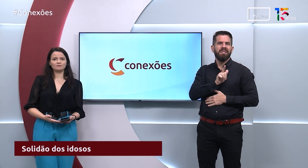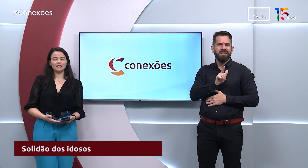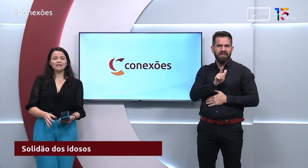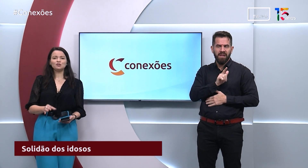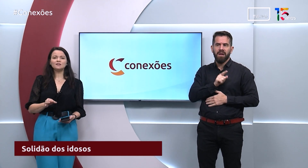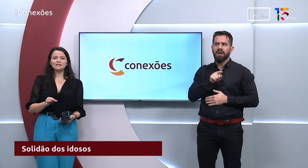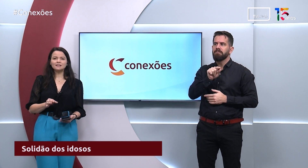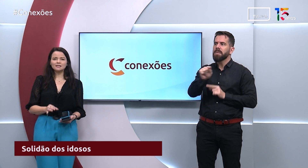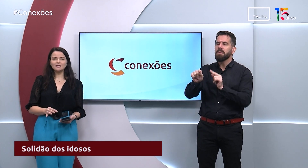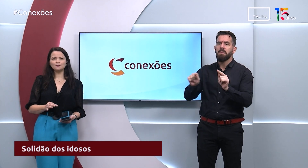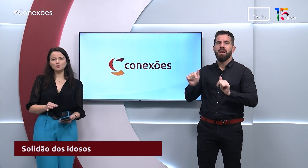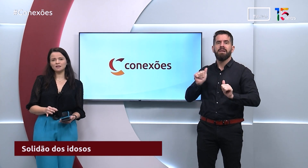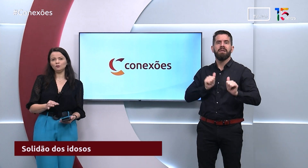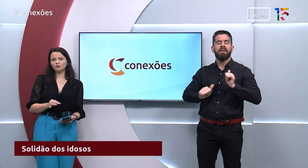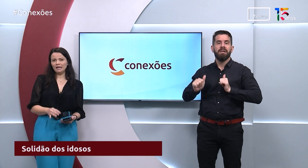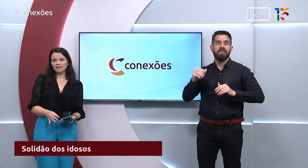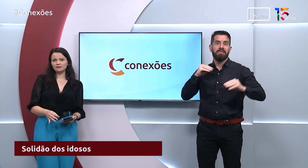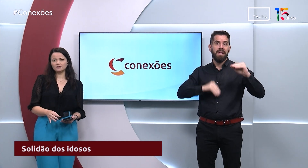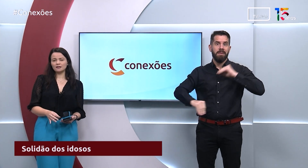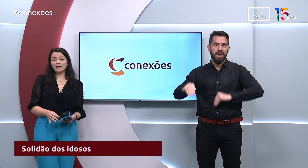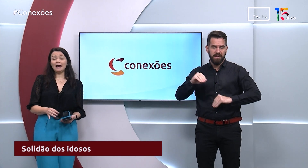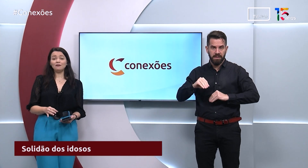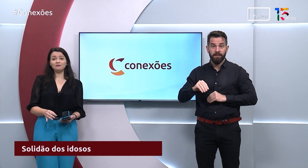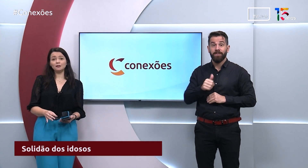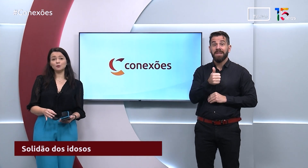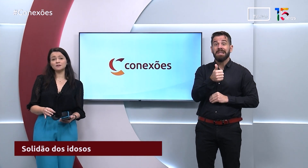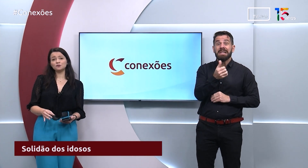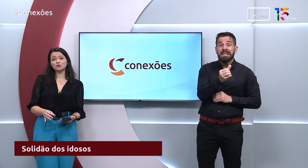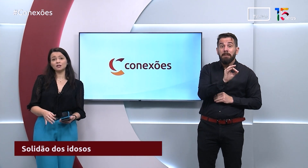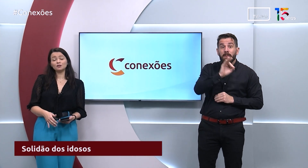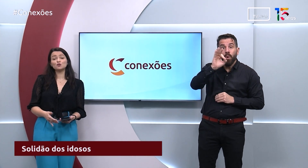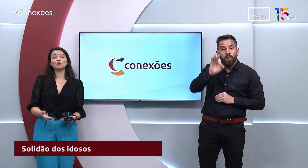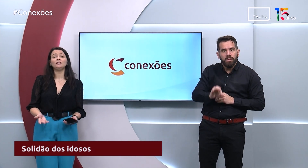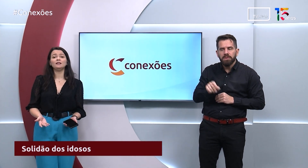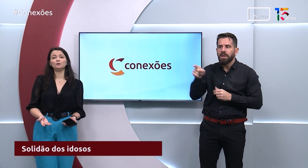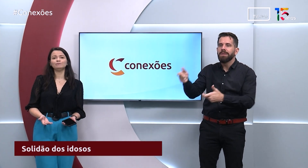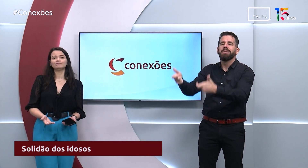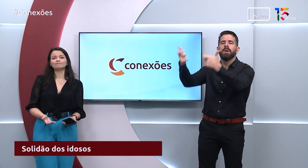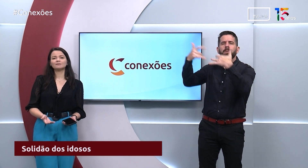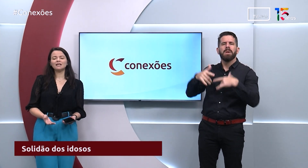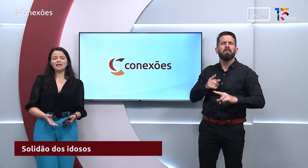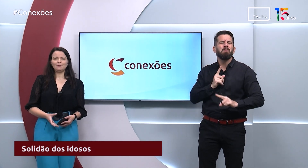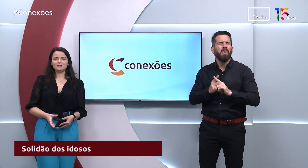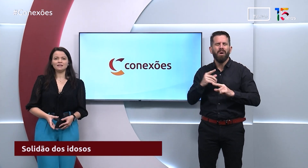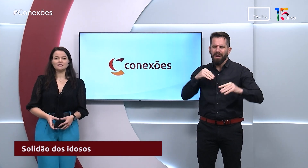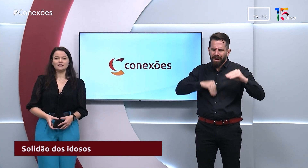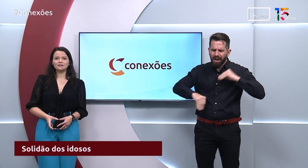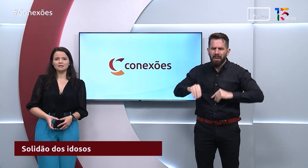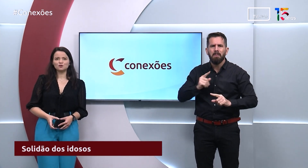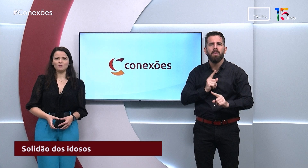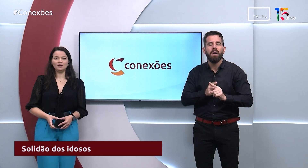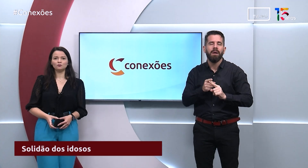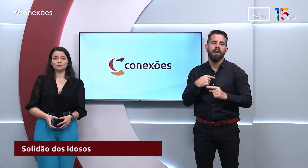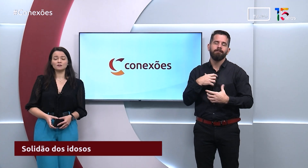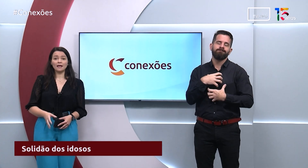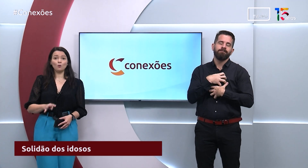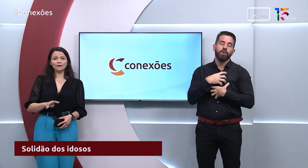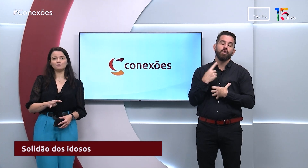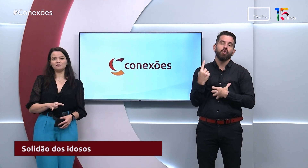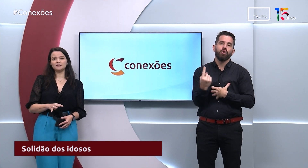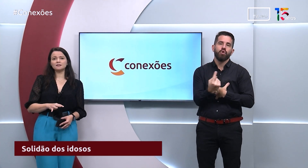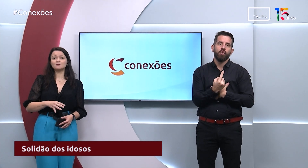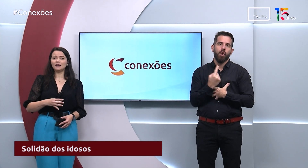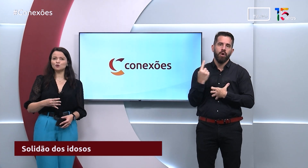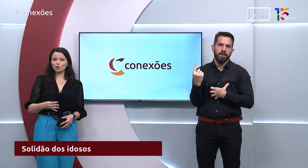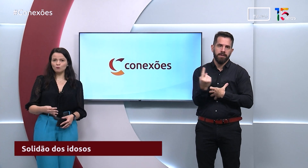depressivos. 16% deles afirmam sentir solidão. A presença desses sentimentos é